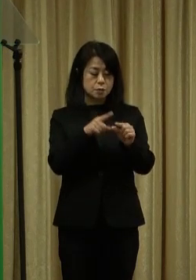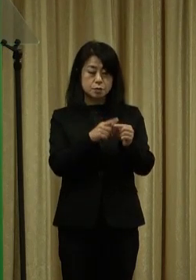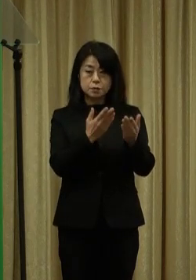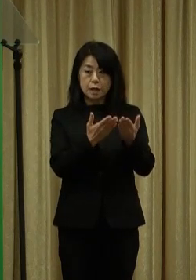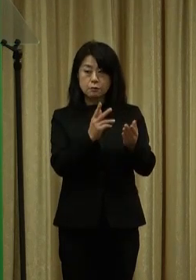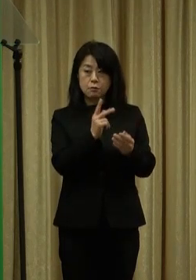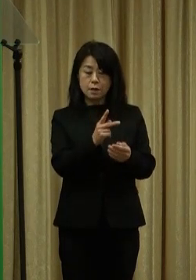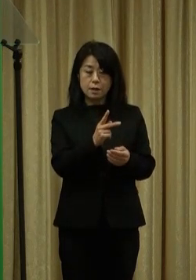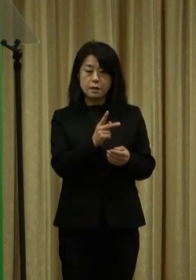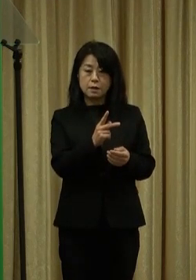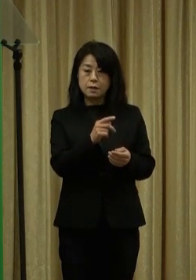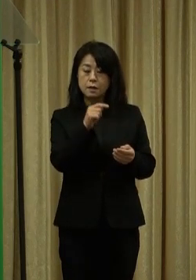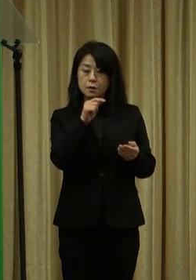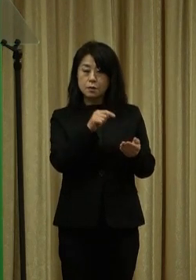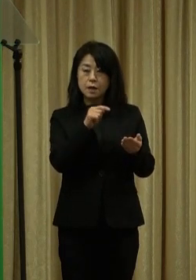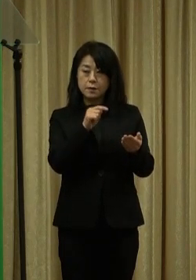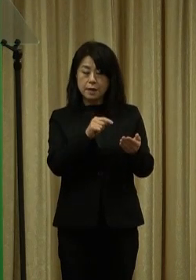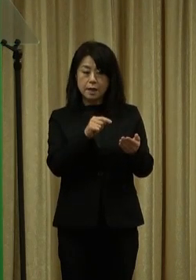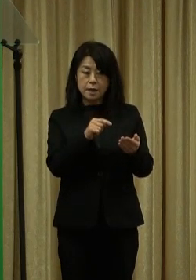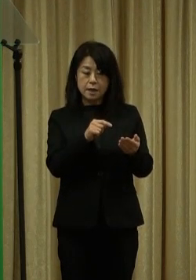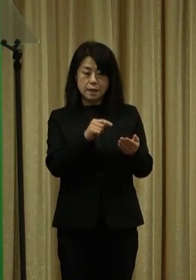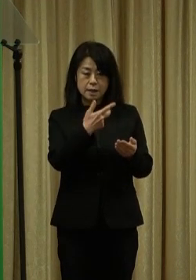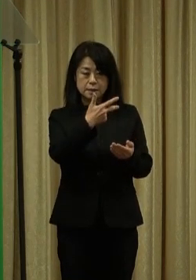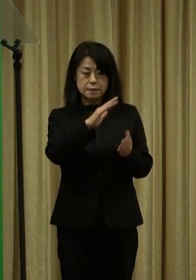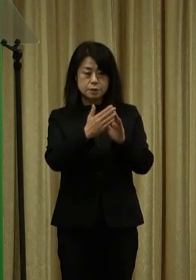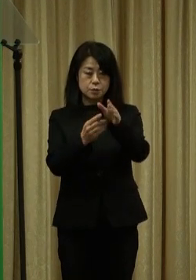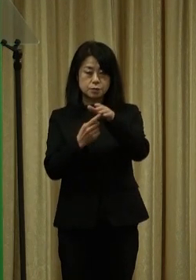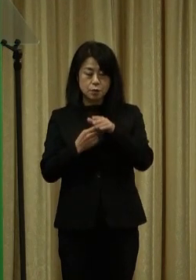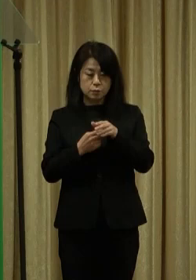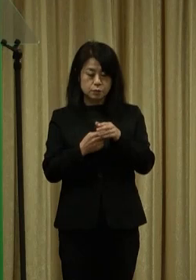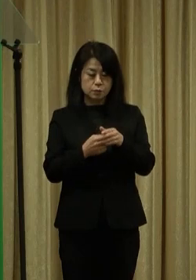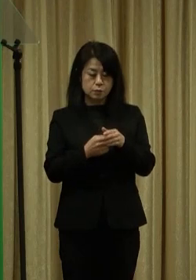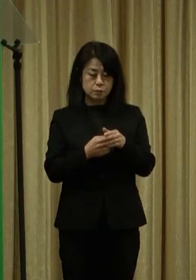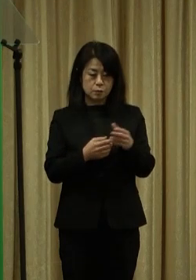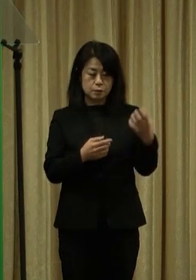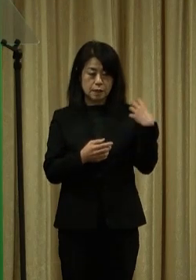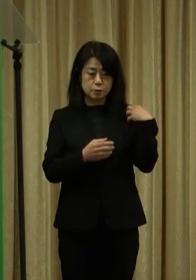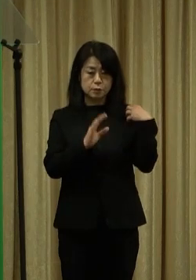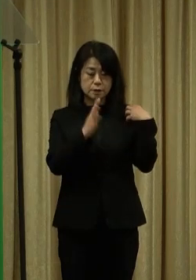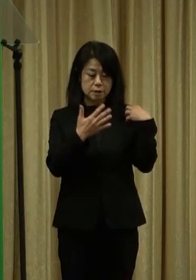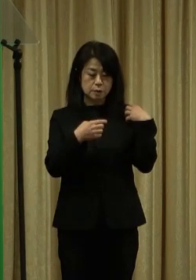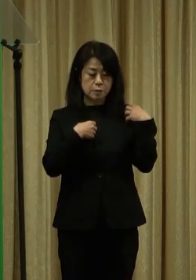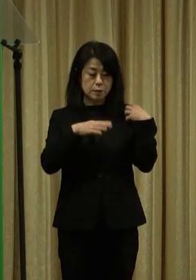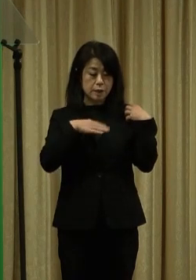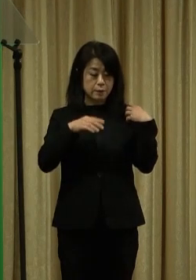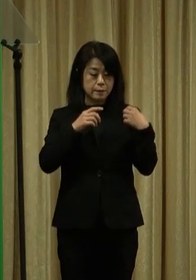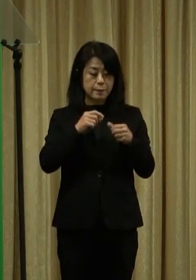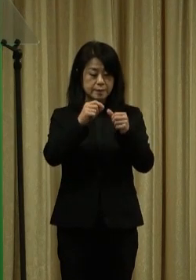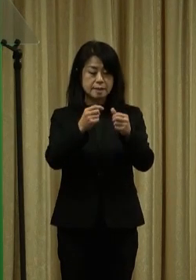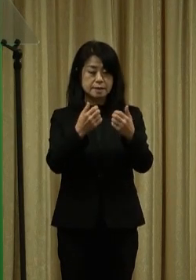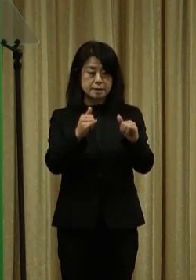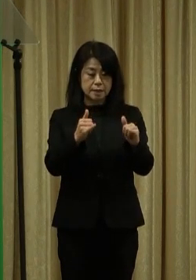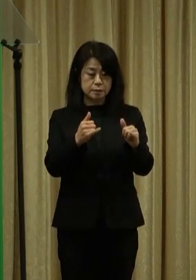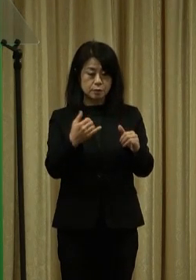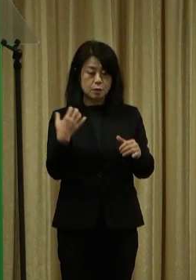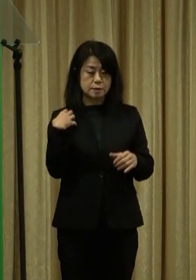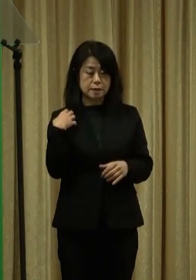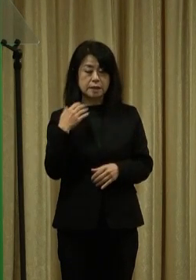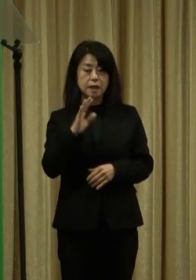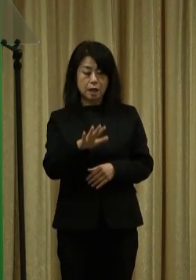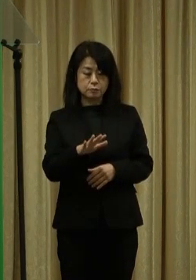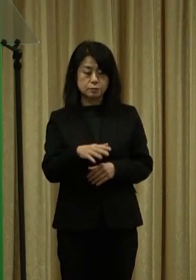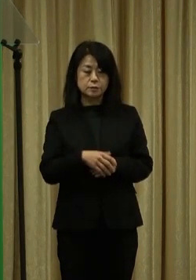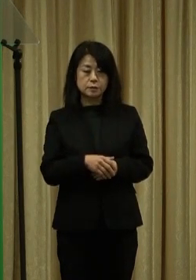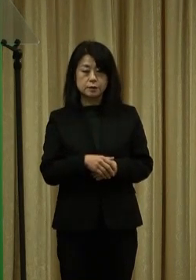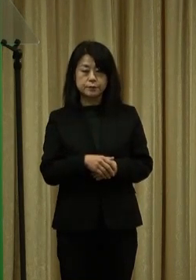は小中学校は国民市町村の管轄ですけれども、我々設置しているの次ぐらいの、それを司るの